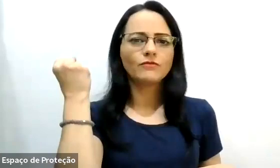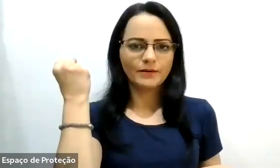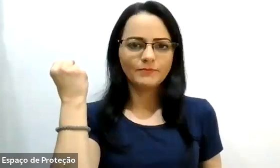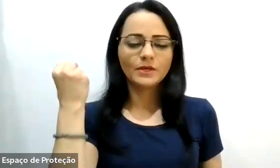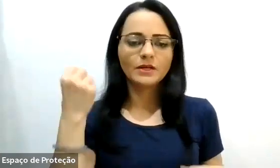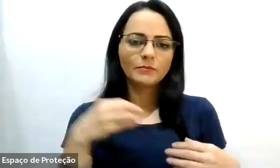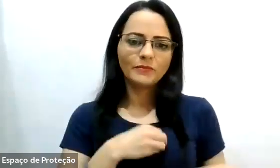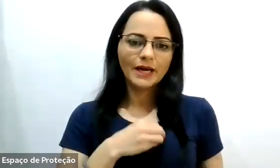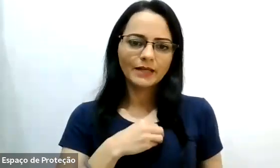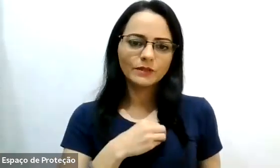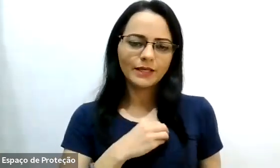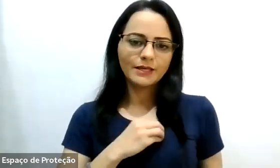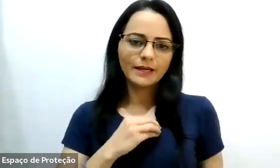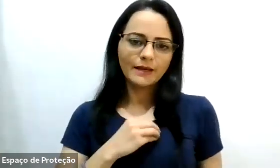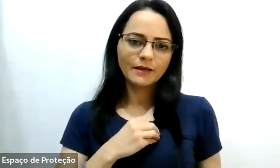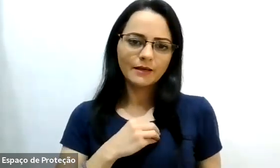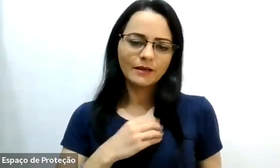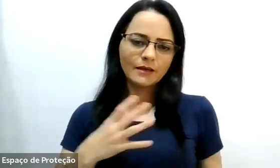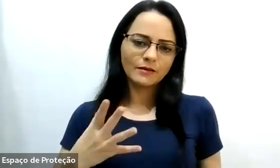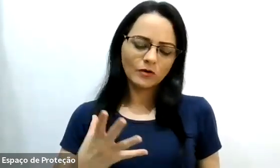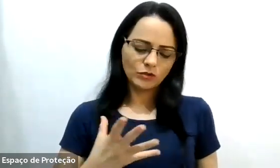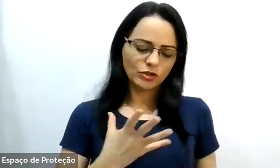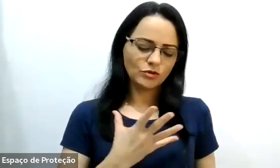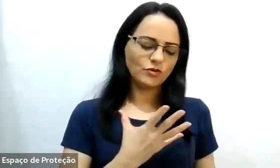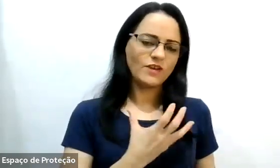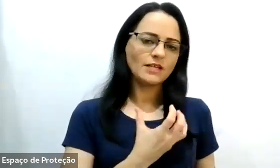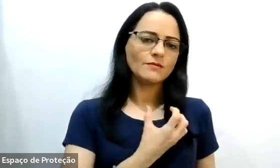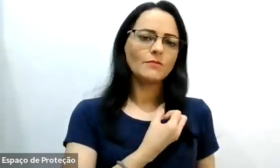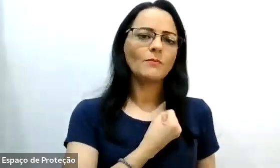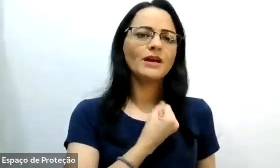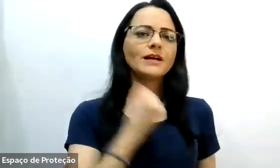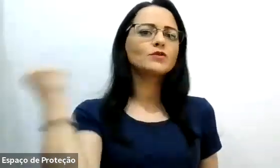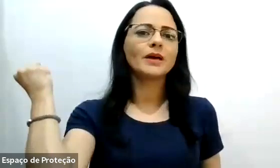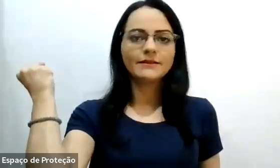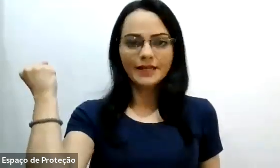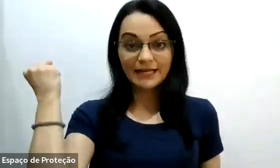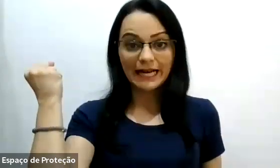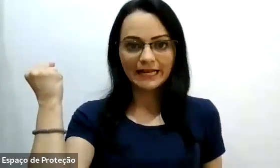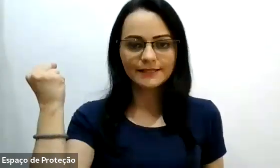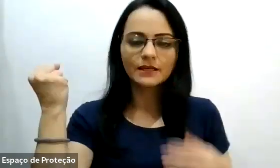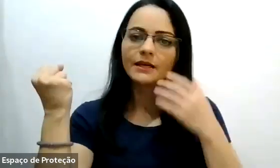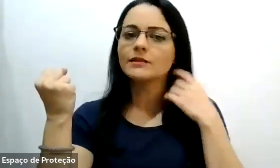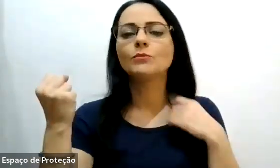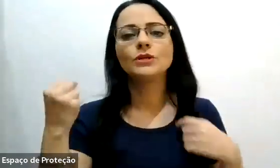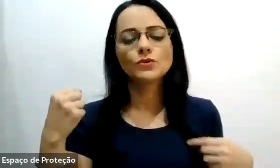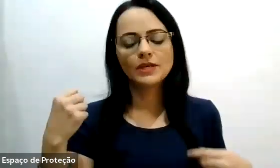salvar. Pecado tá aqui, né? Como se Jesus viesse com a mão, pegasse o pecado e arrancasse. Então, por isso que